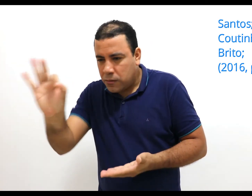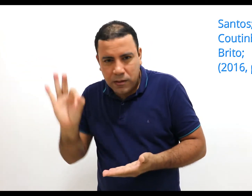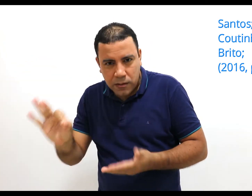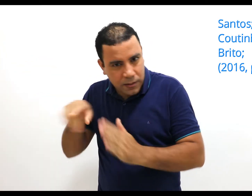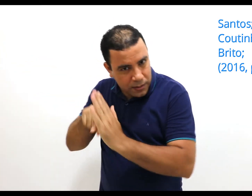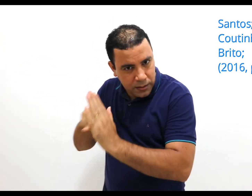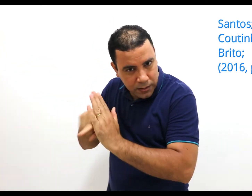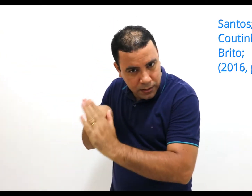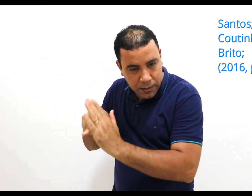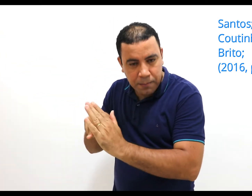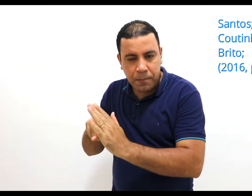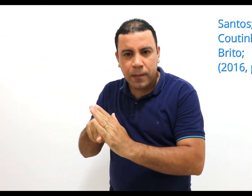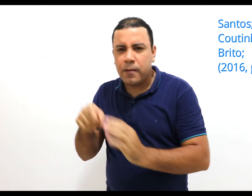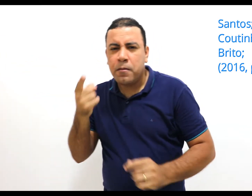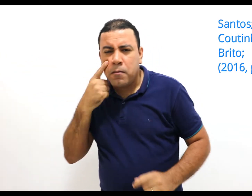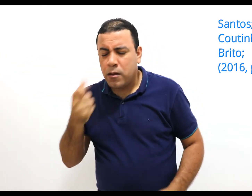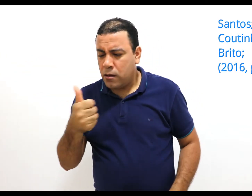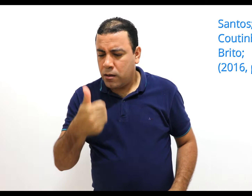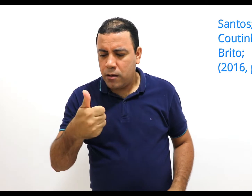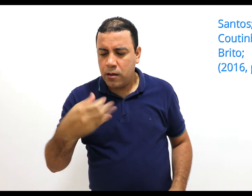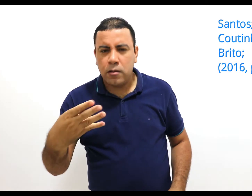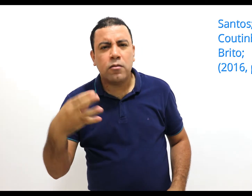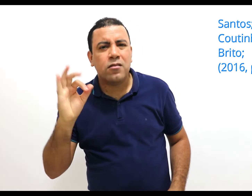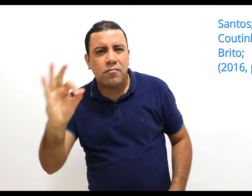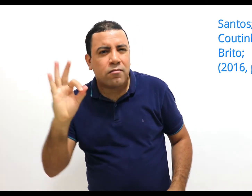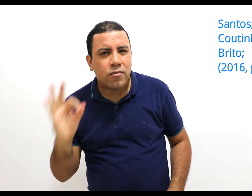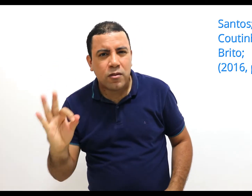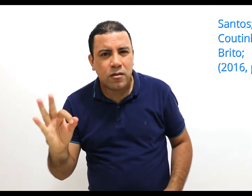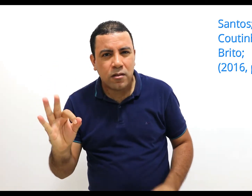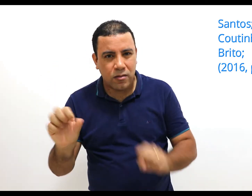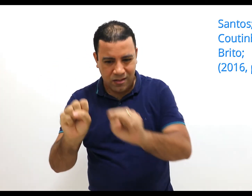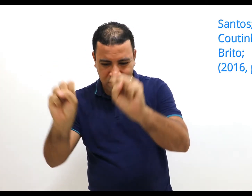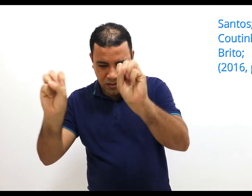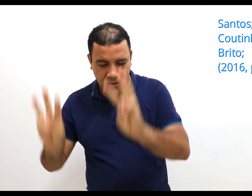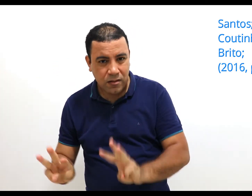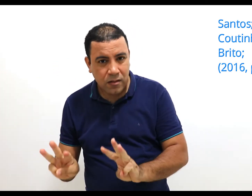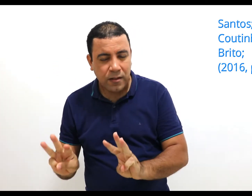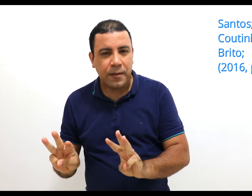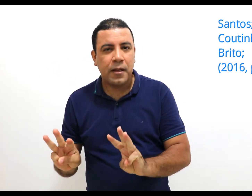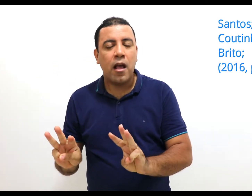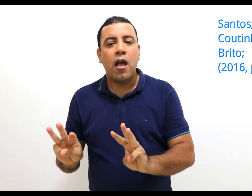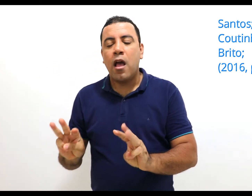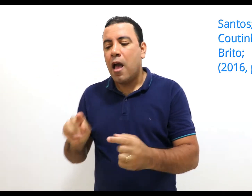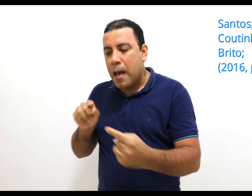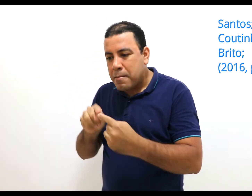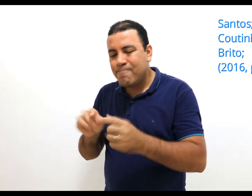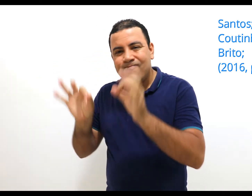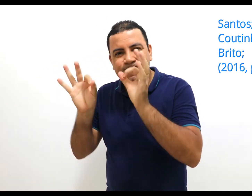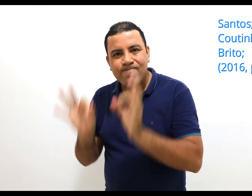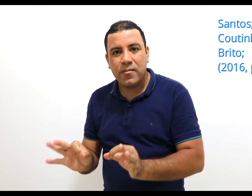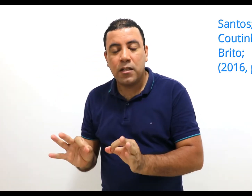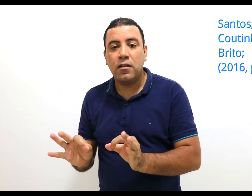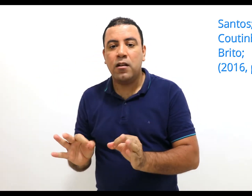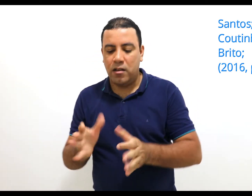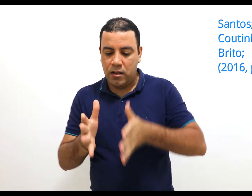Da metade da porcentagem restante em análise, apenas 14% dos